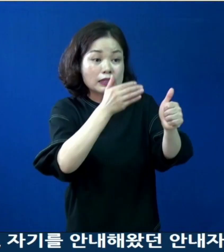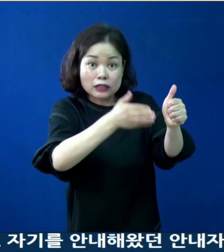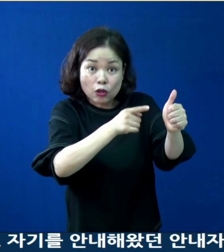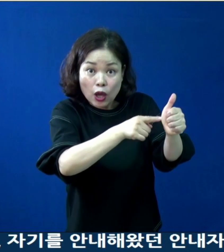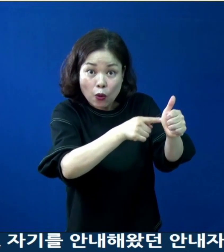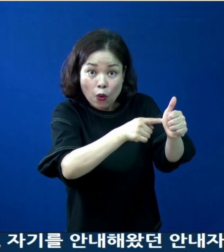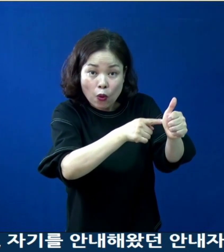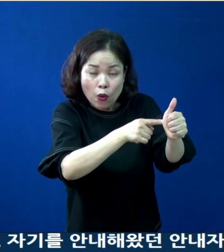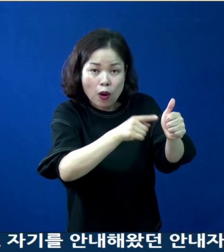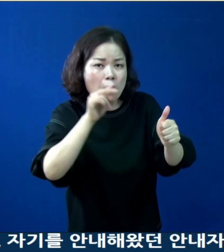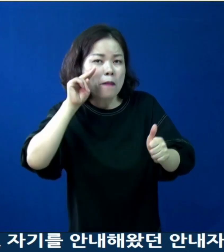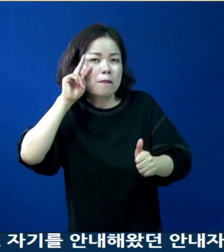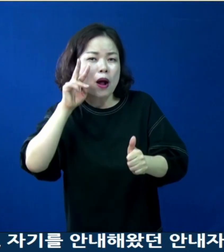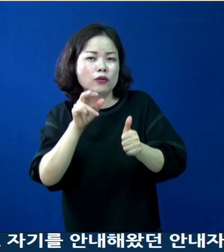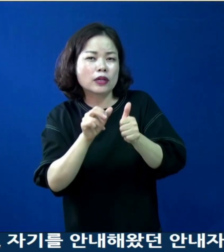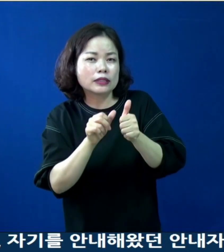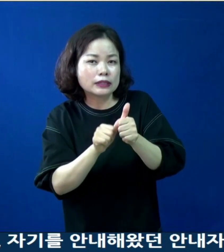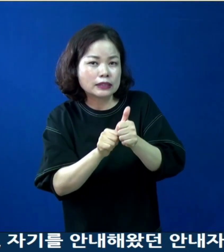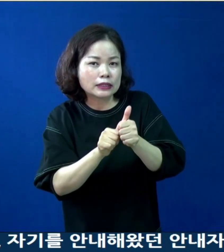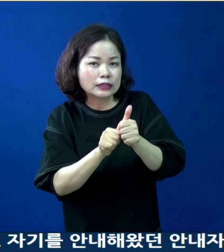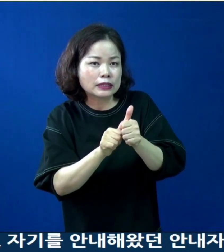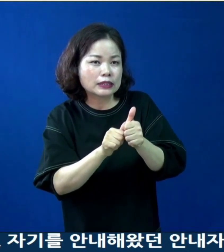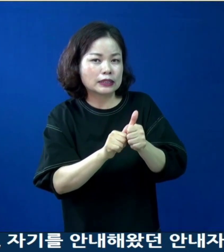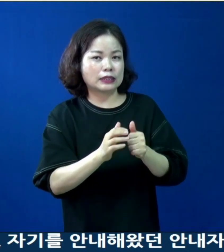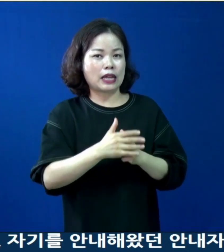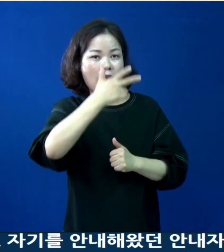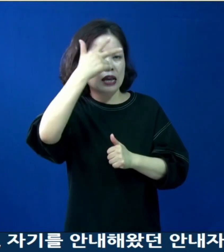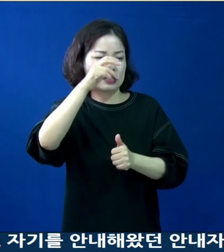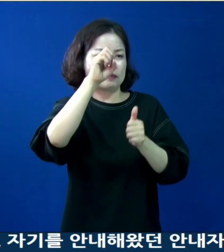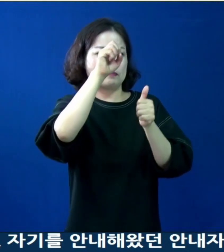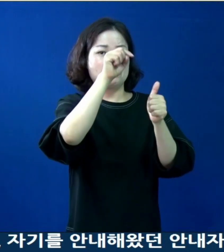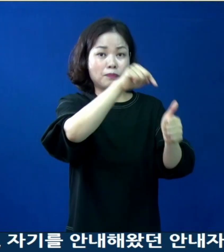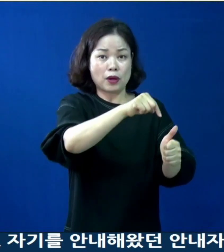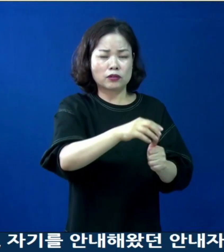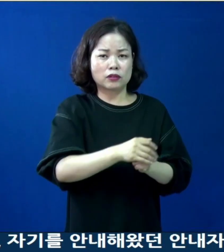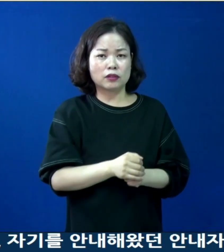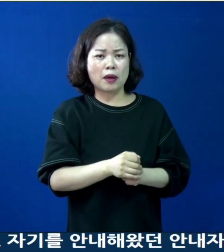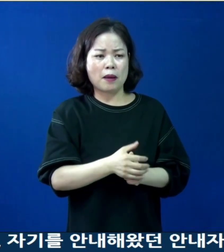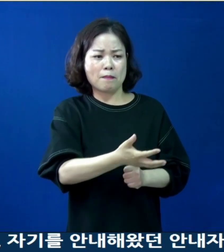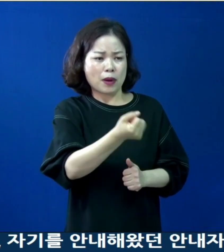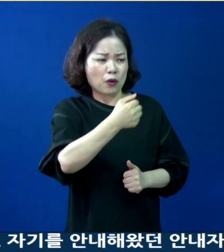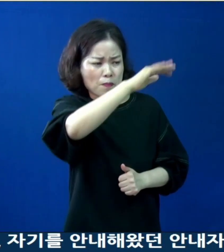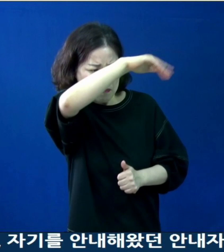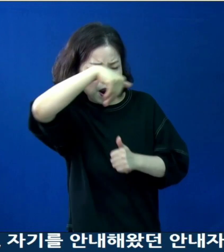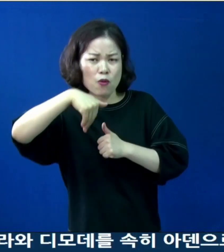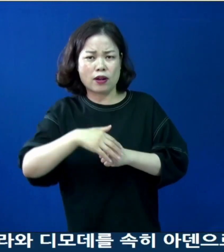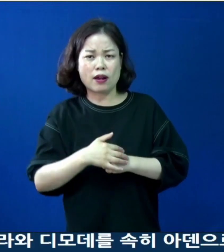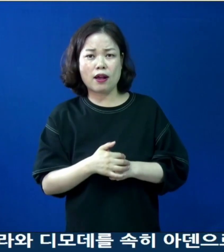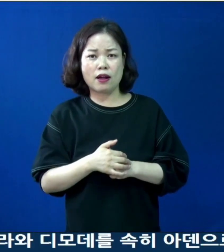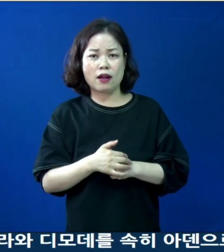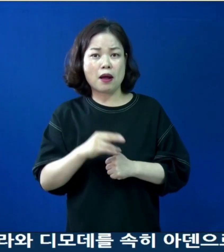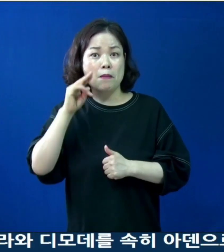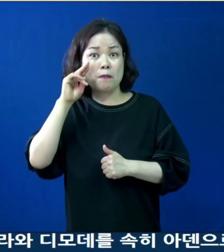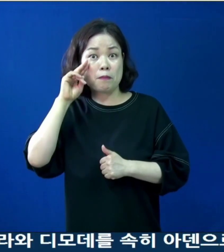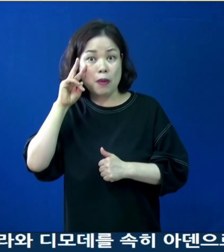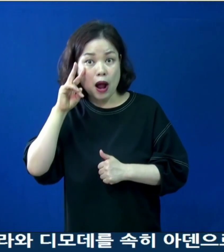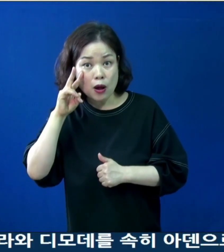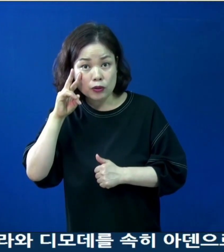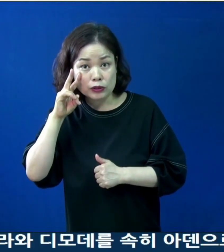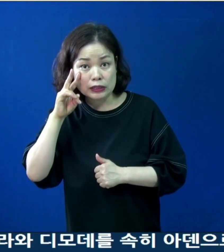청했고 바울과 실라에겐 명했겠죠. 이 전가를 받거든 빨리 와라. 바울은 빨리